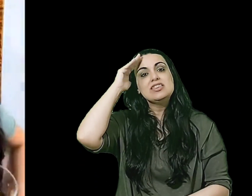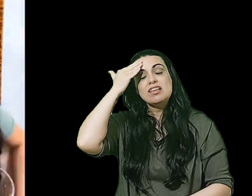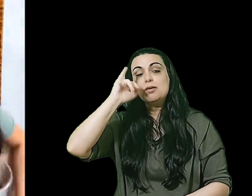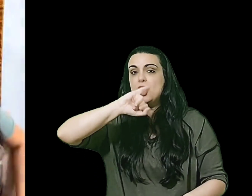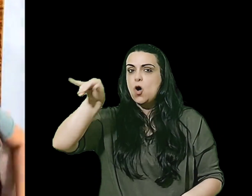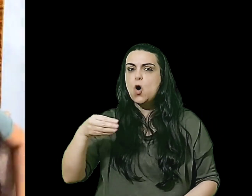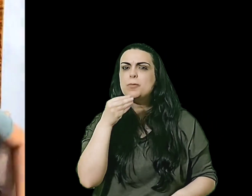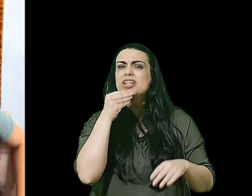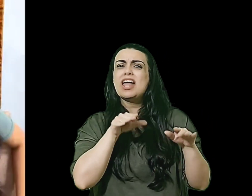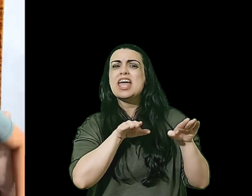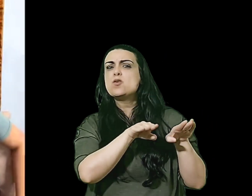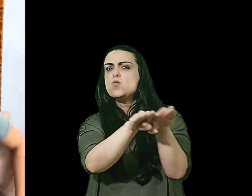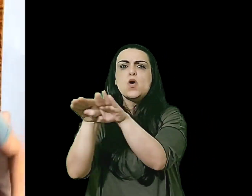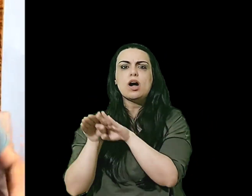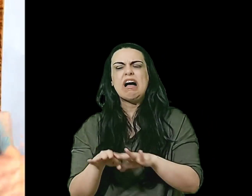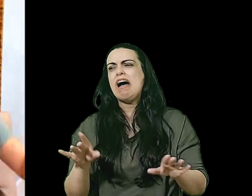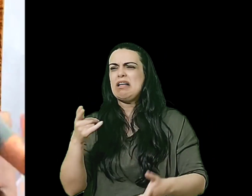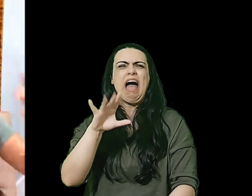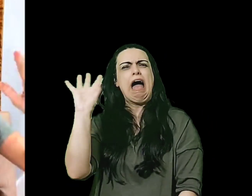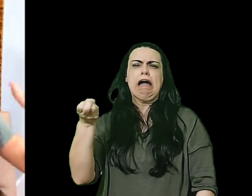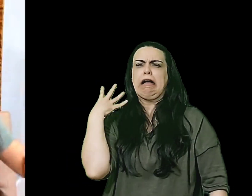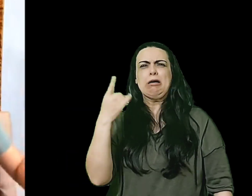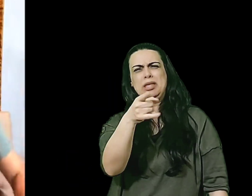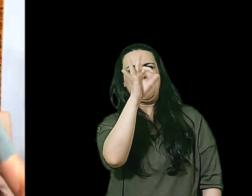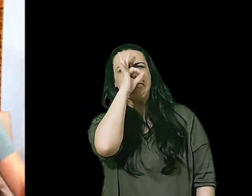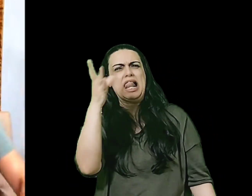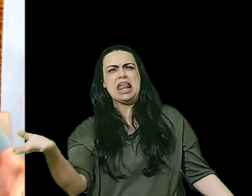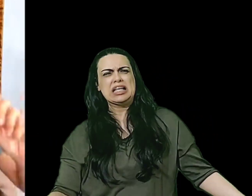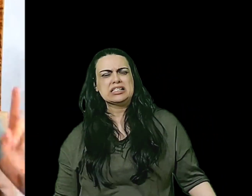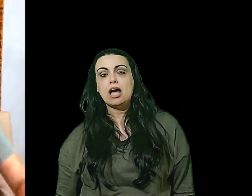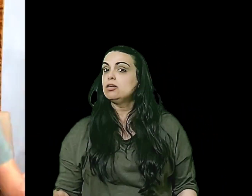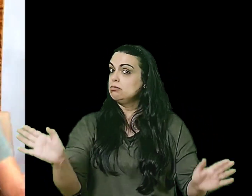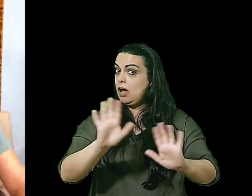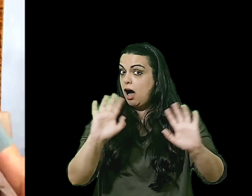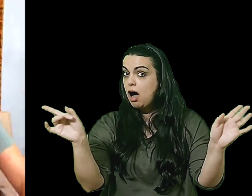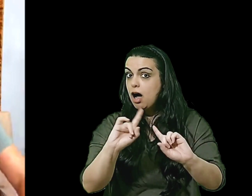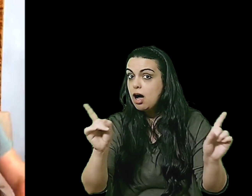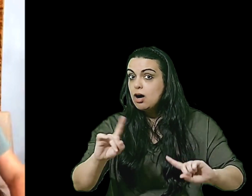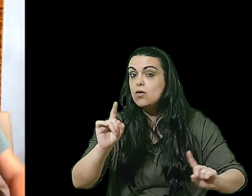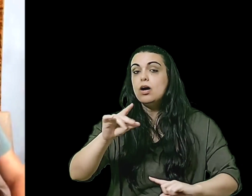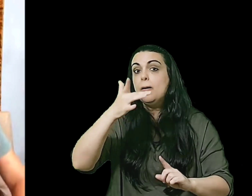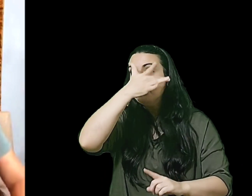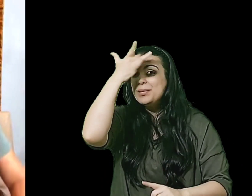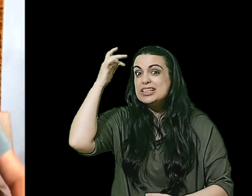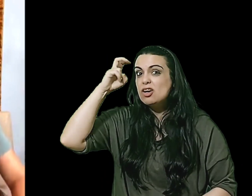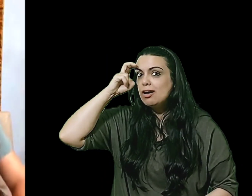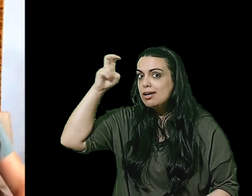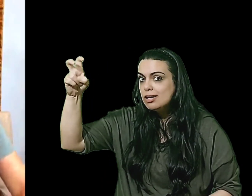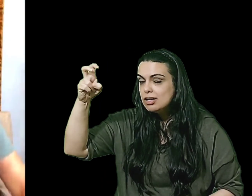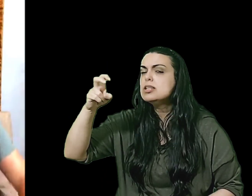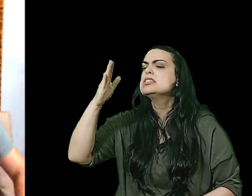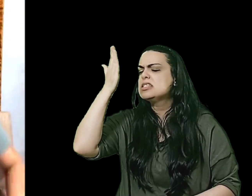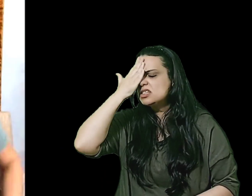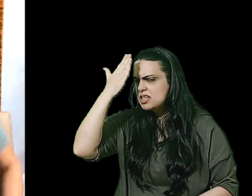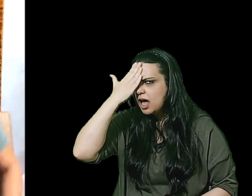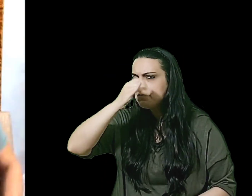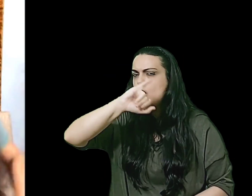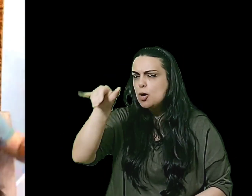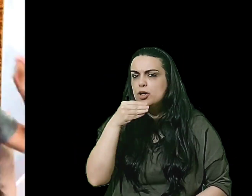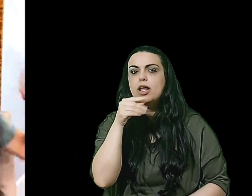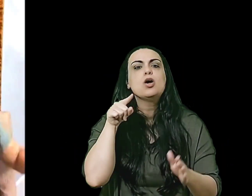mundo vai entender, porque a oportunidade é igual para todo mundo. Alguém pensa, Camila, que palhaçada. Não tem palhaçada. Pro sábio, ele sabe que isso aqui é uma